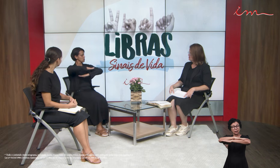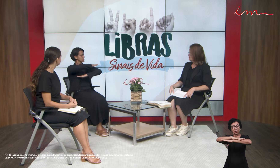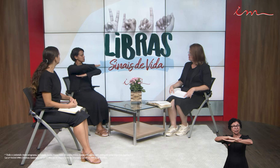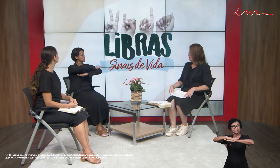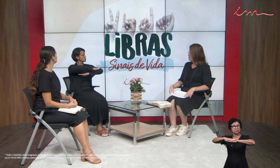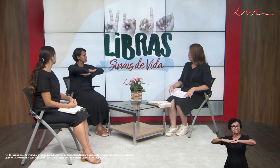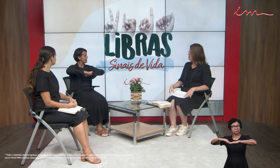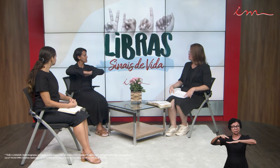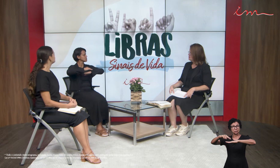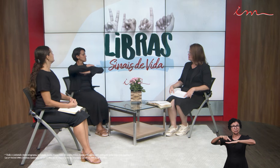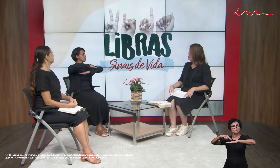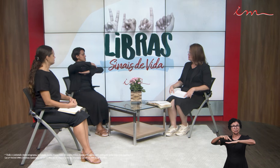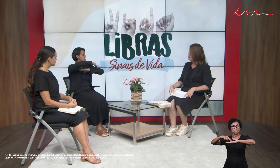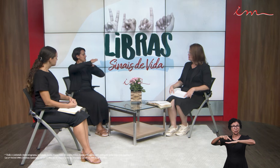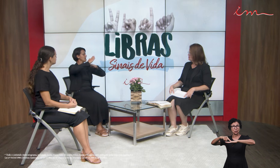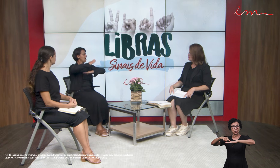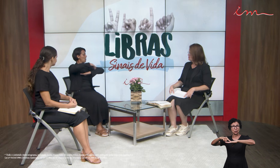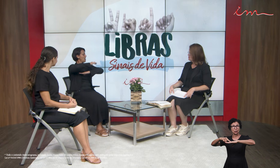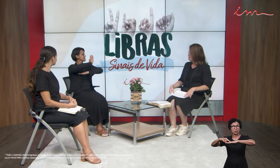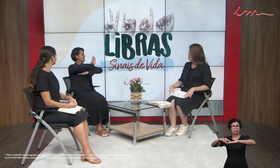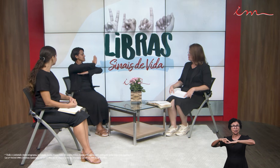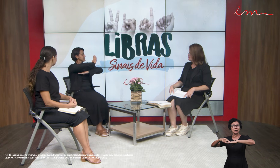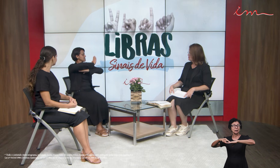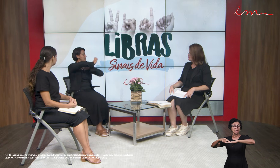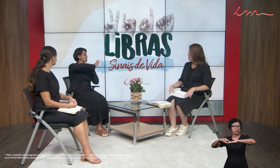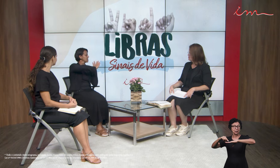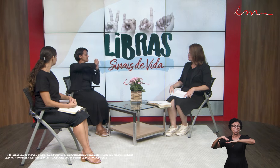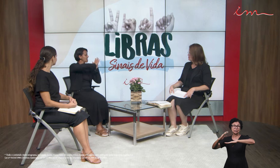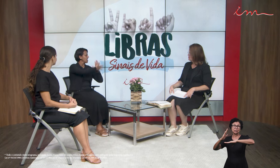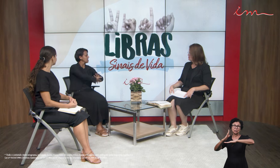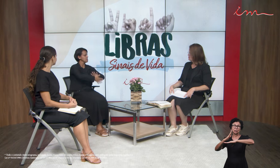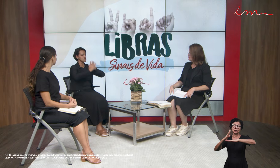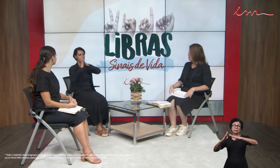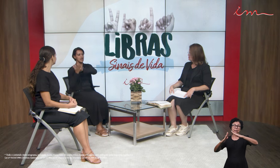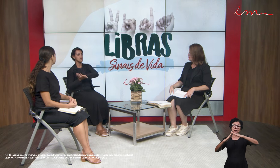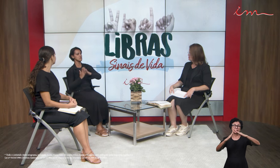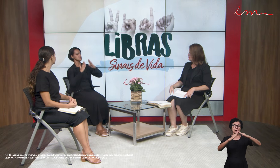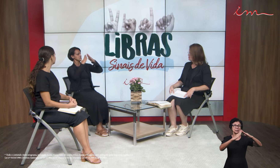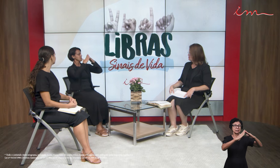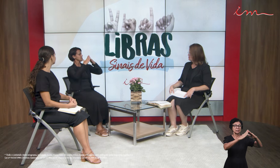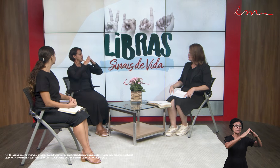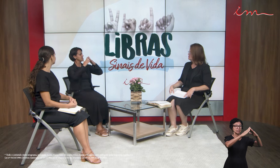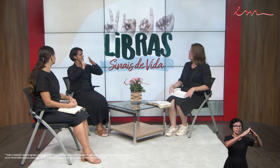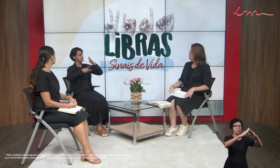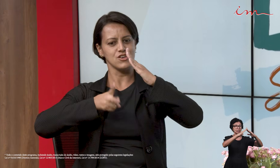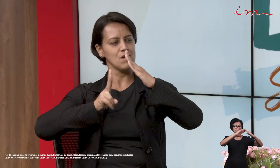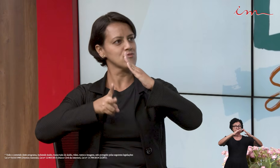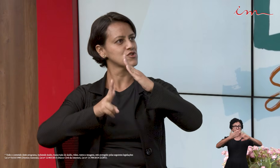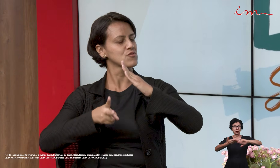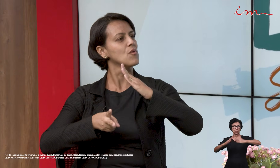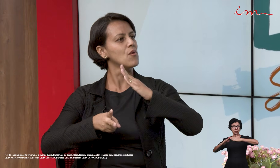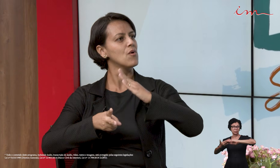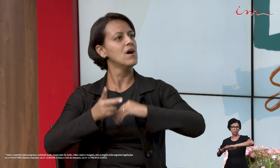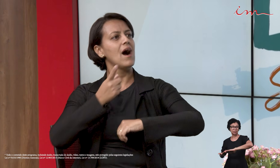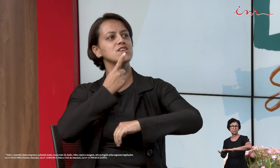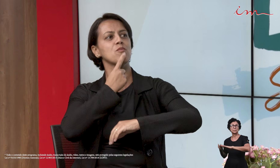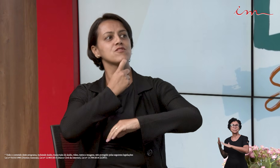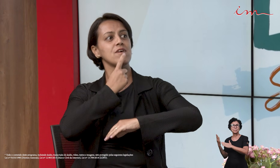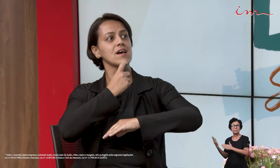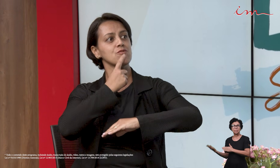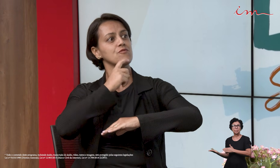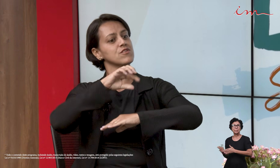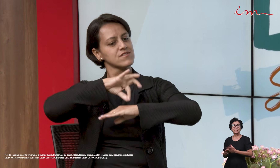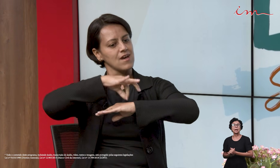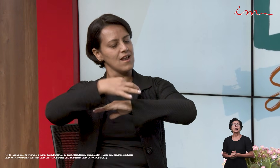mão, mas usar todo o braço e mostrar que, ó, as casas que estavam aqui, elas caíram, mas a casa de Rabi continuou. A gente